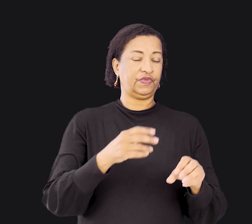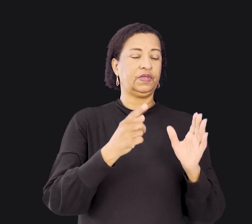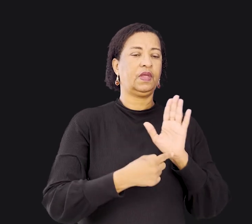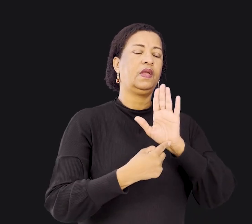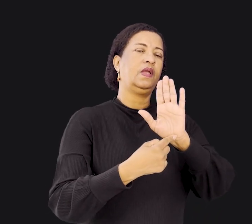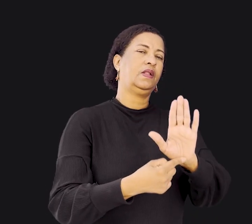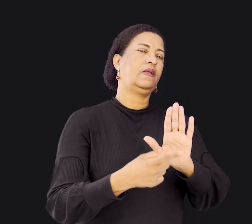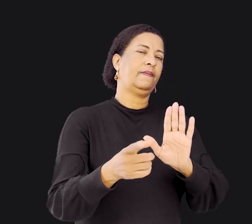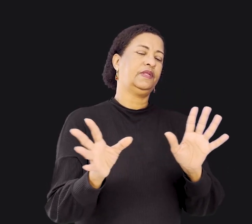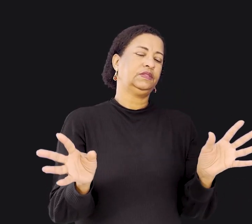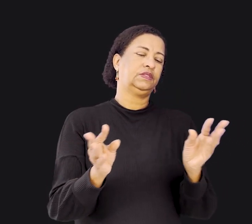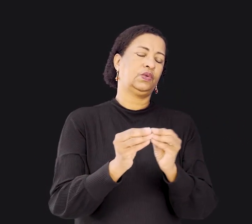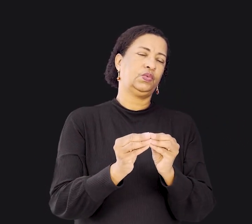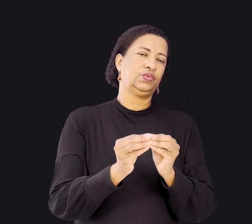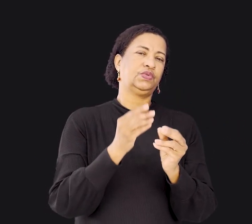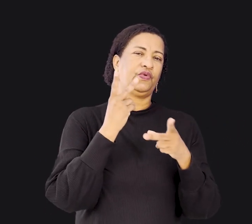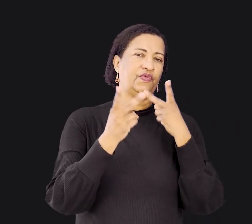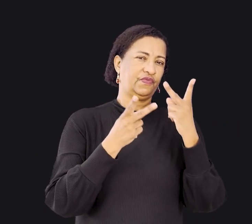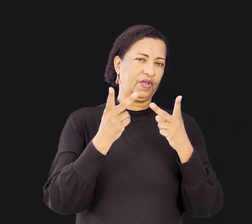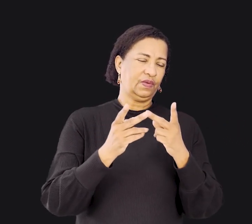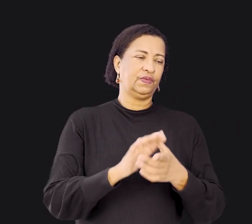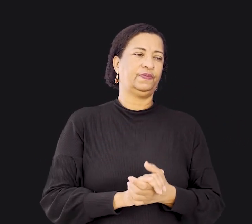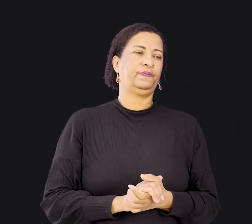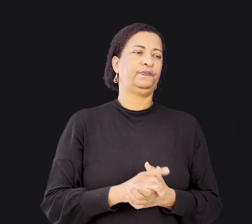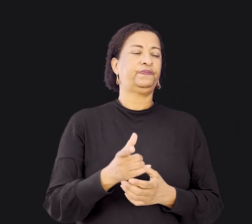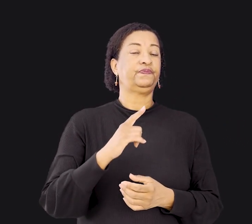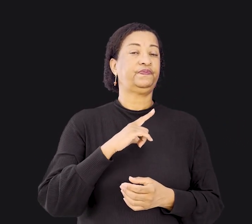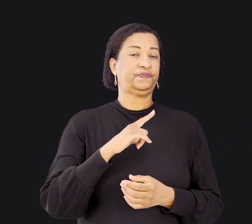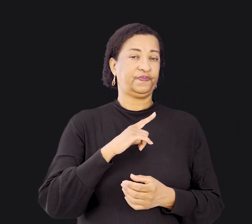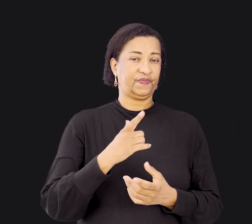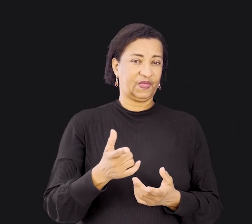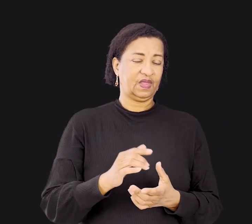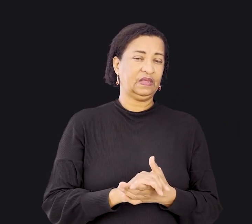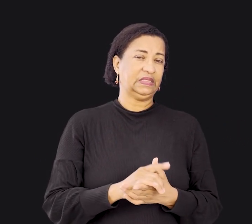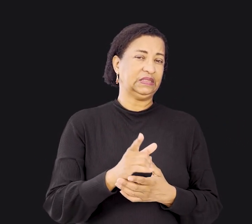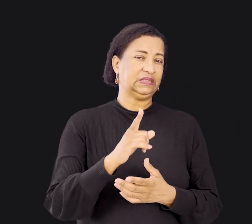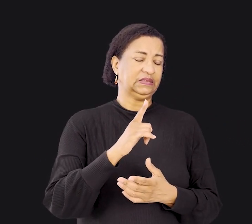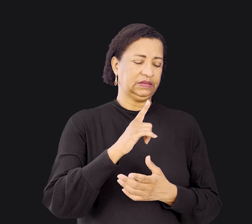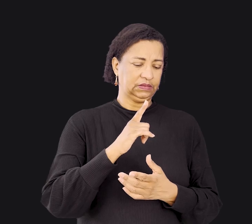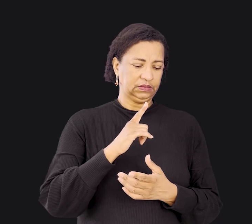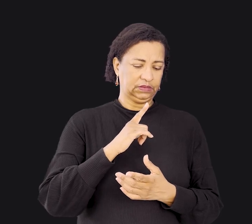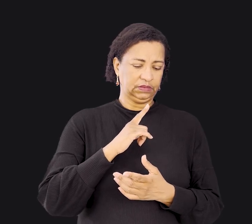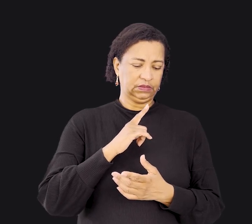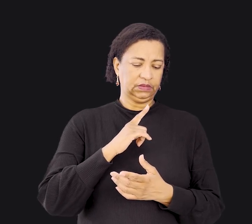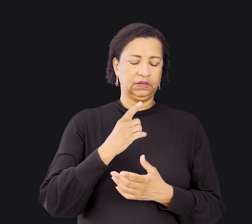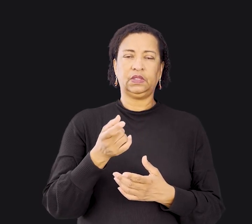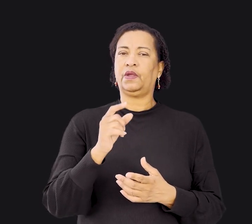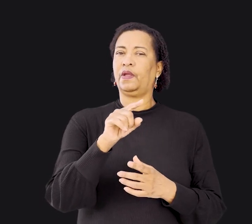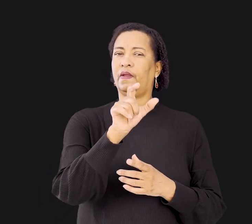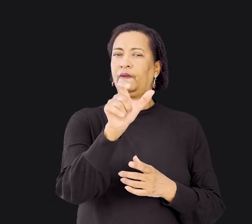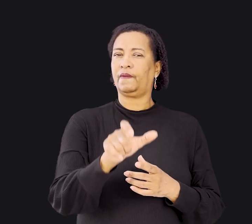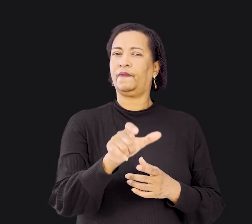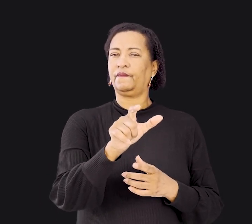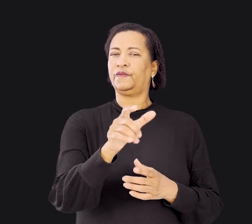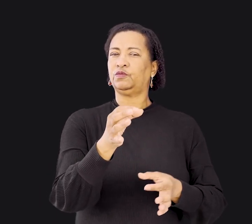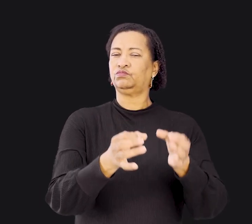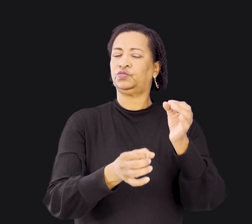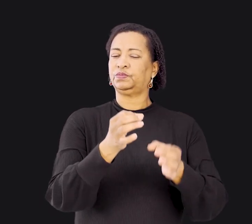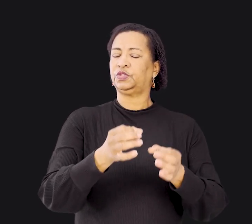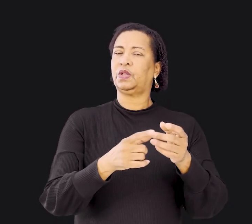sua conclusão, dizendo: caso semelhante é o de Raabe, a prostituta. Não foi ela justificada pelas obras quando